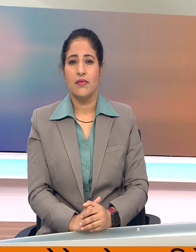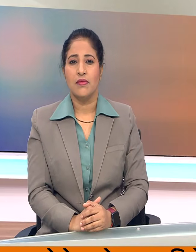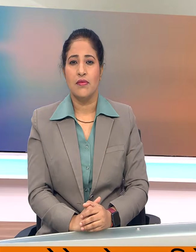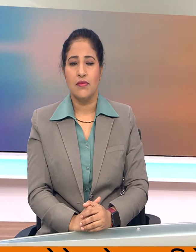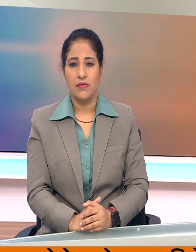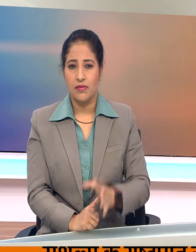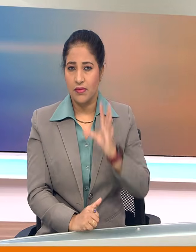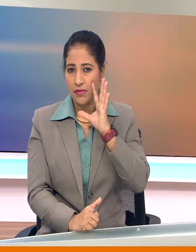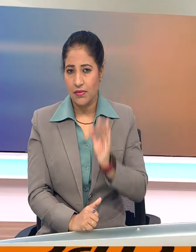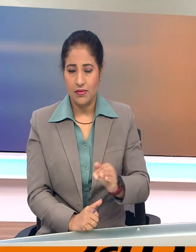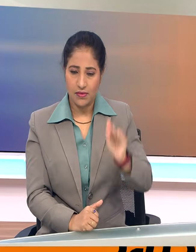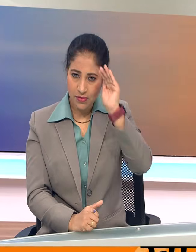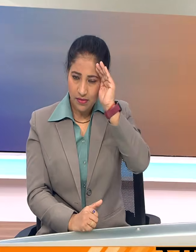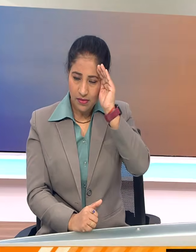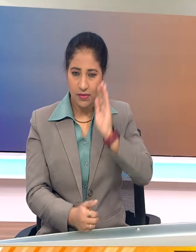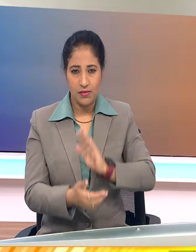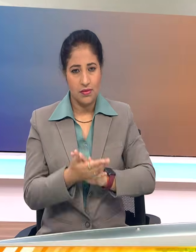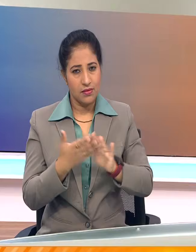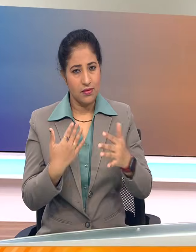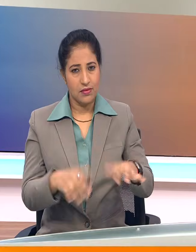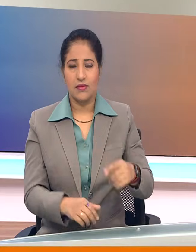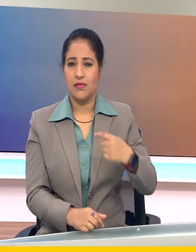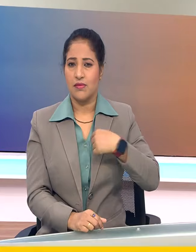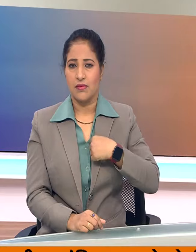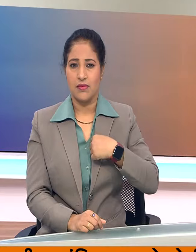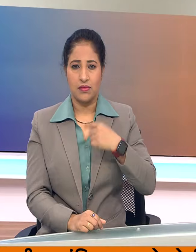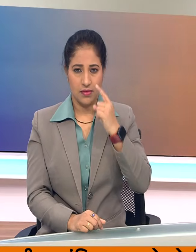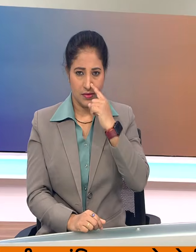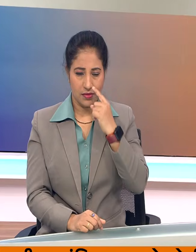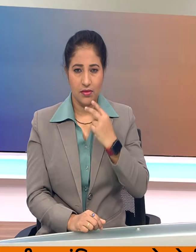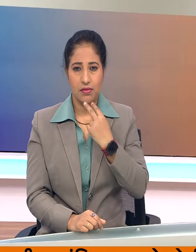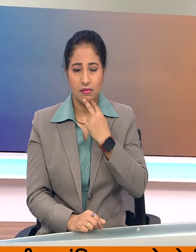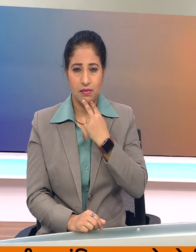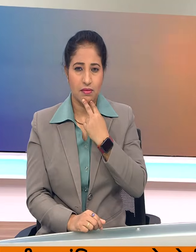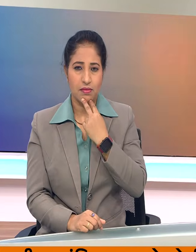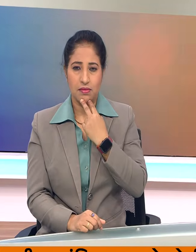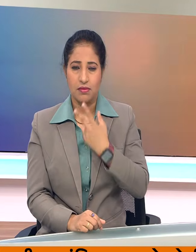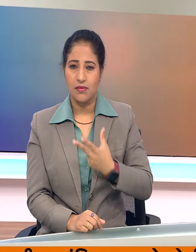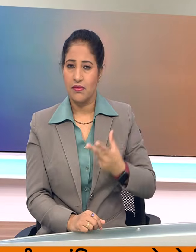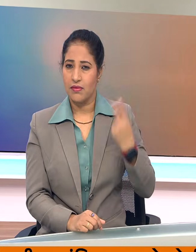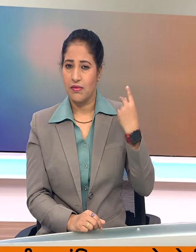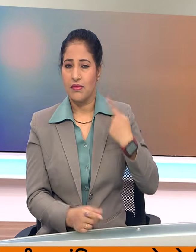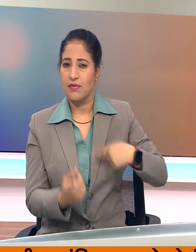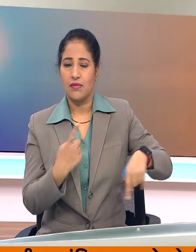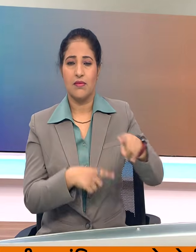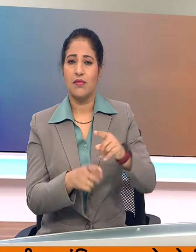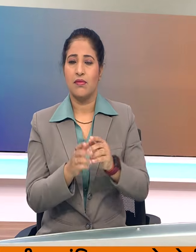तो हमारे इस विशेष बुलेटिन में फिलहाल इतना ही। मुझे और मेरी सहयोगी बीना